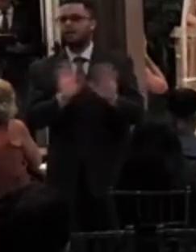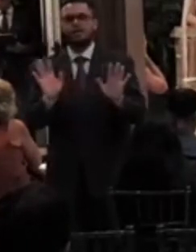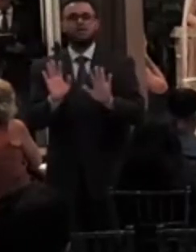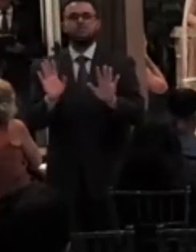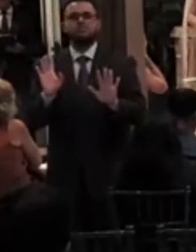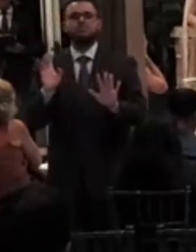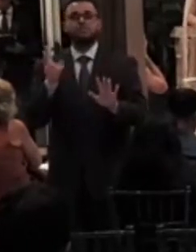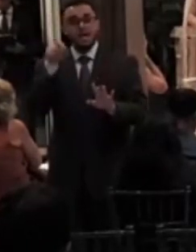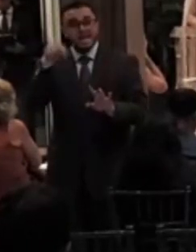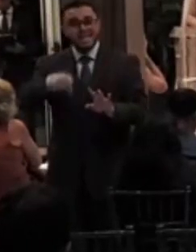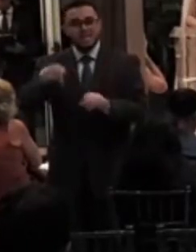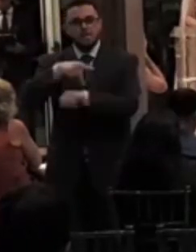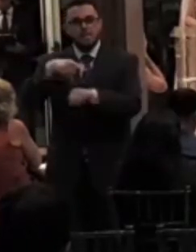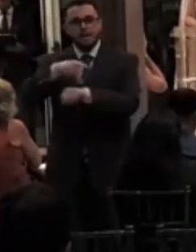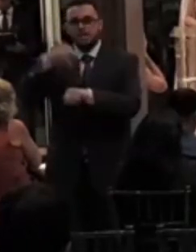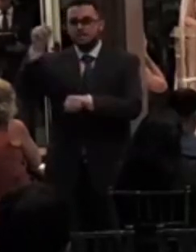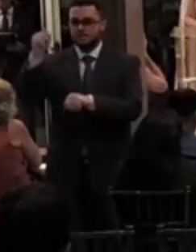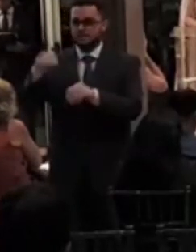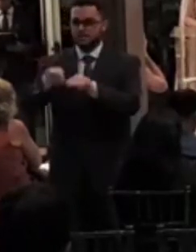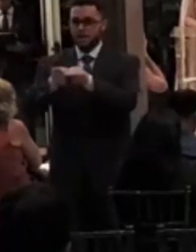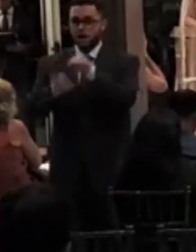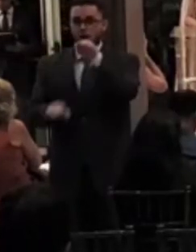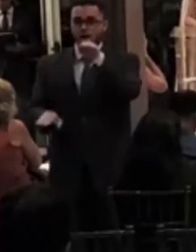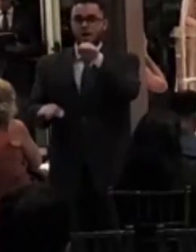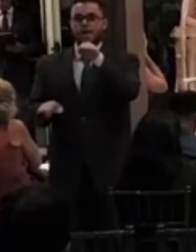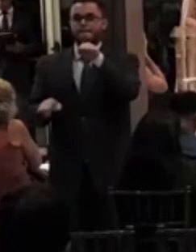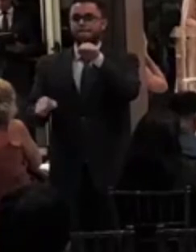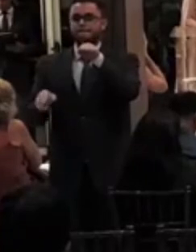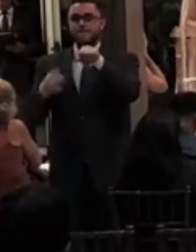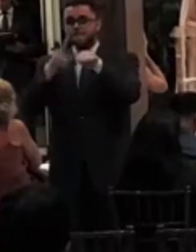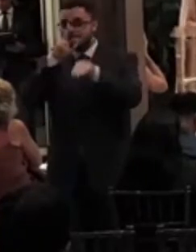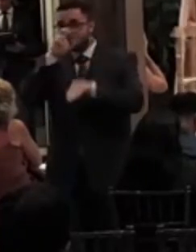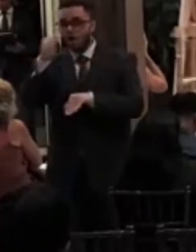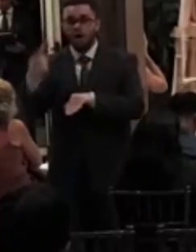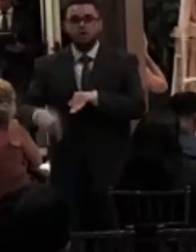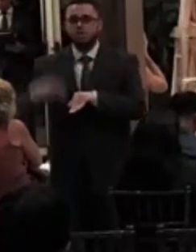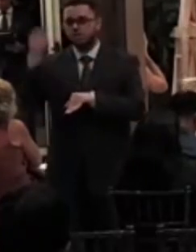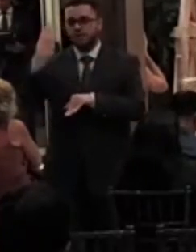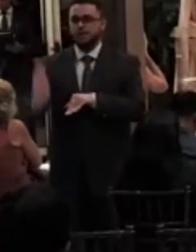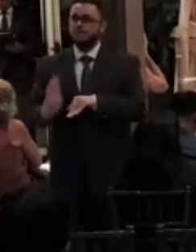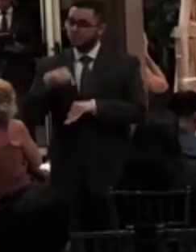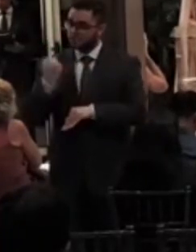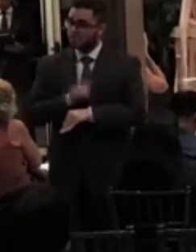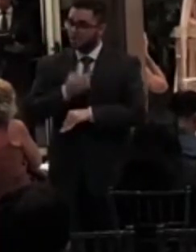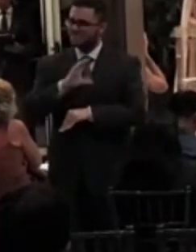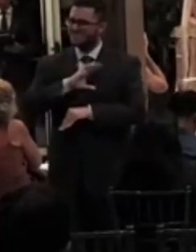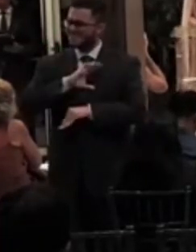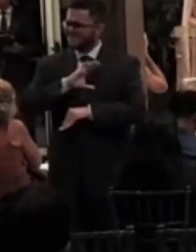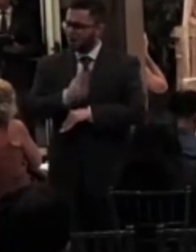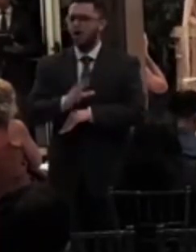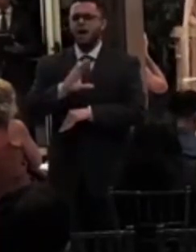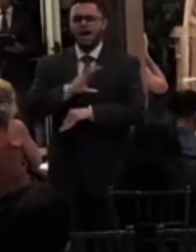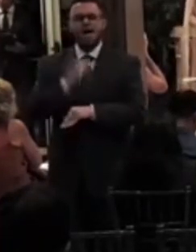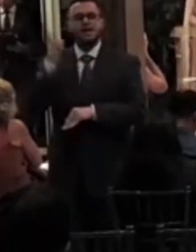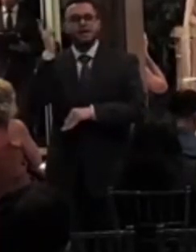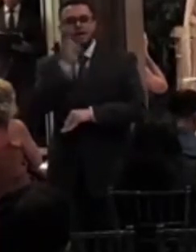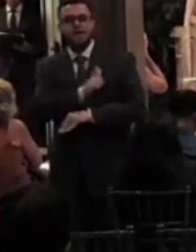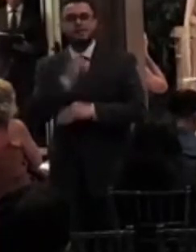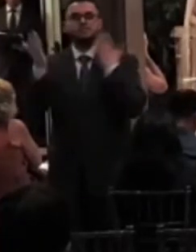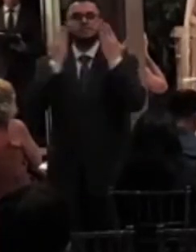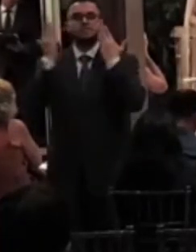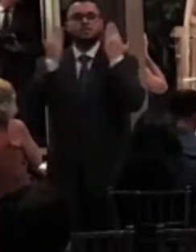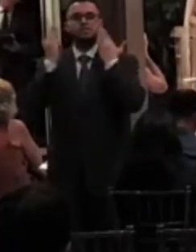a desigualdade como elemento estruturante, foi muita ousadia termos construído a psicologia